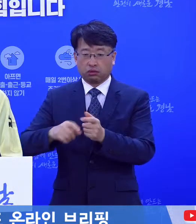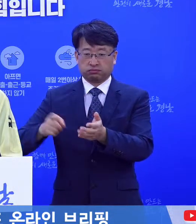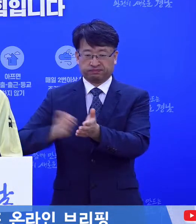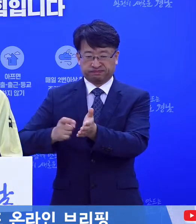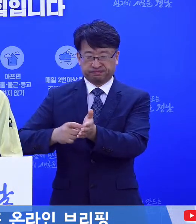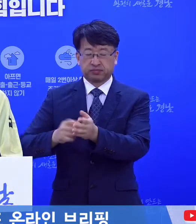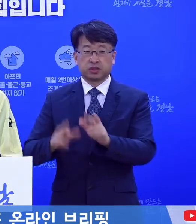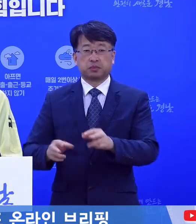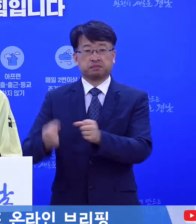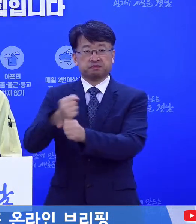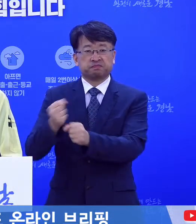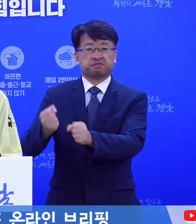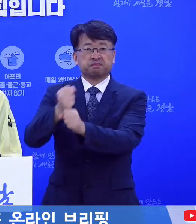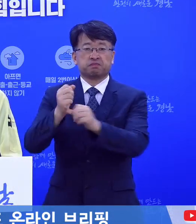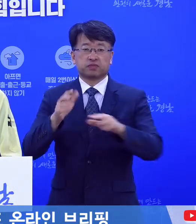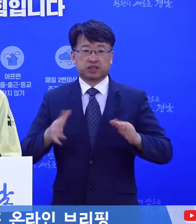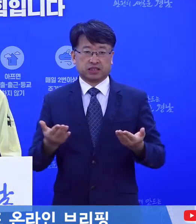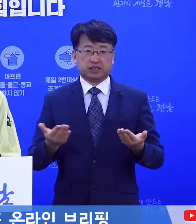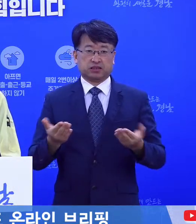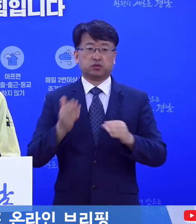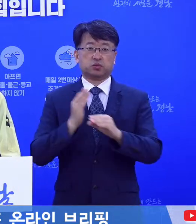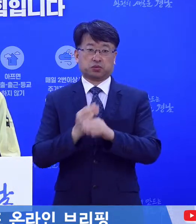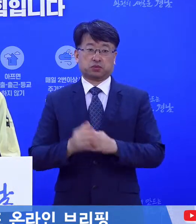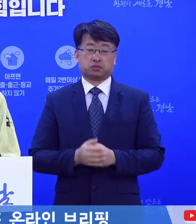선로 점검이 진행 중에 있습니다.